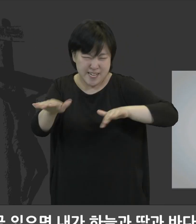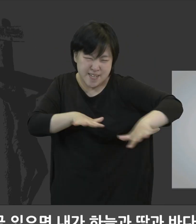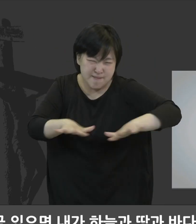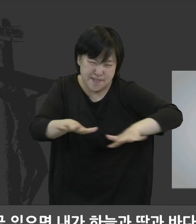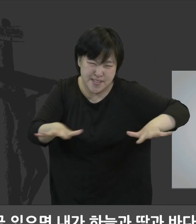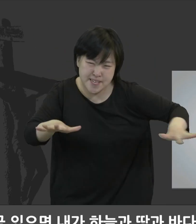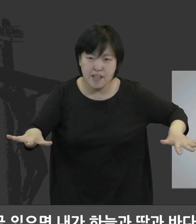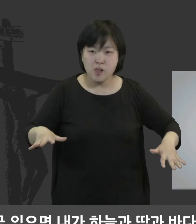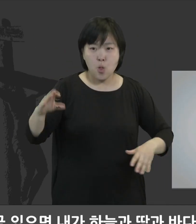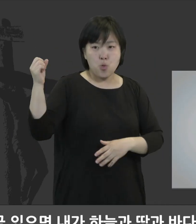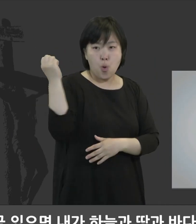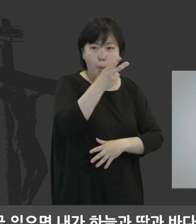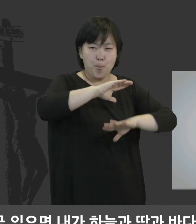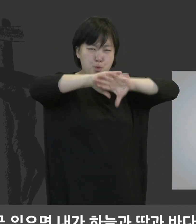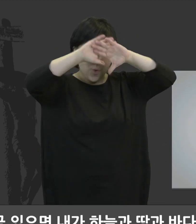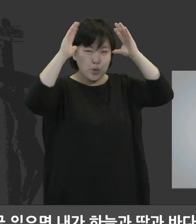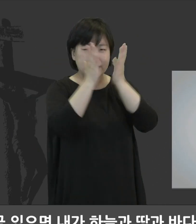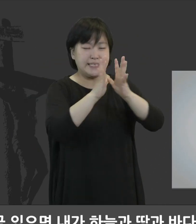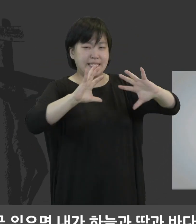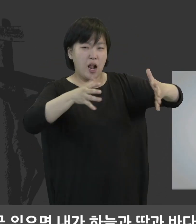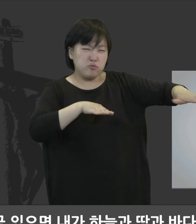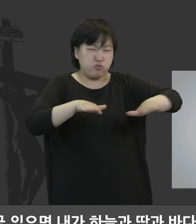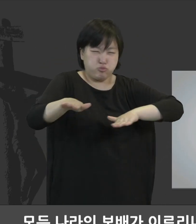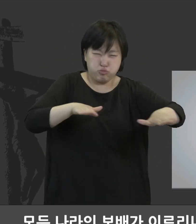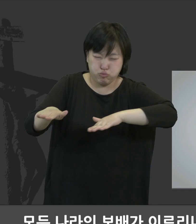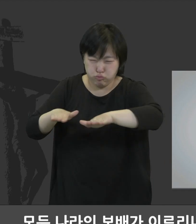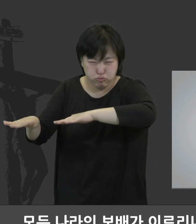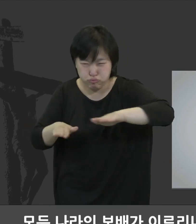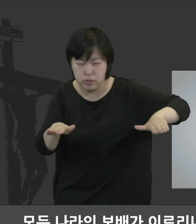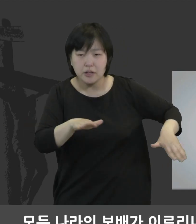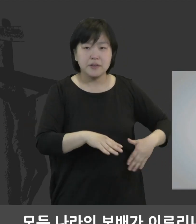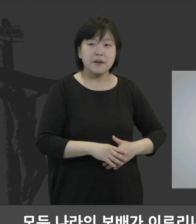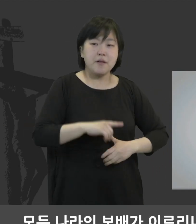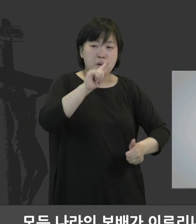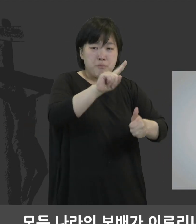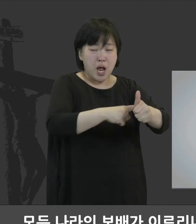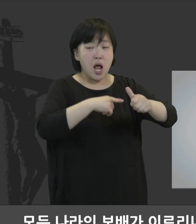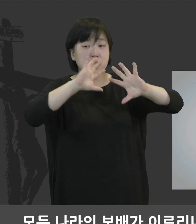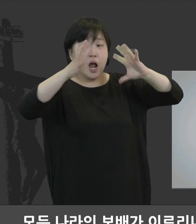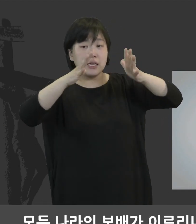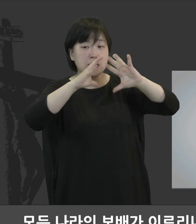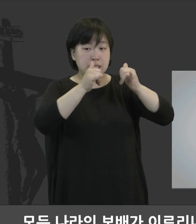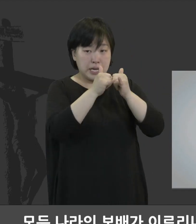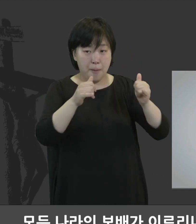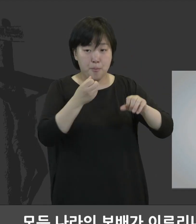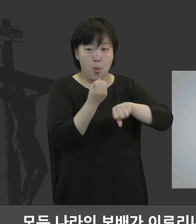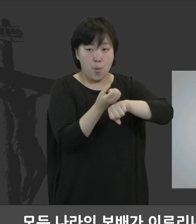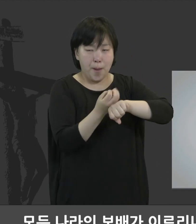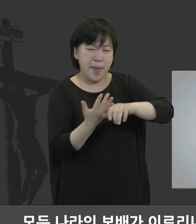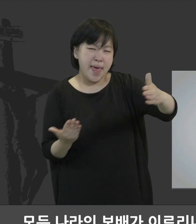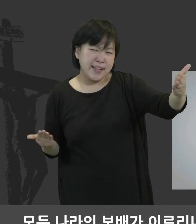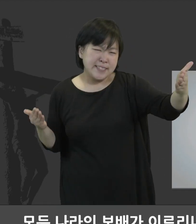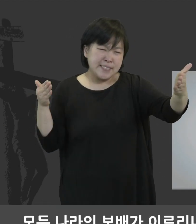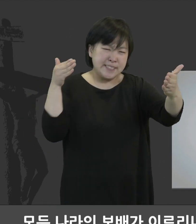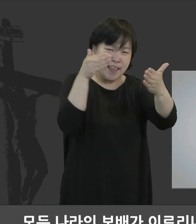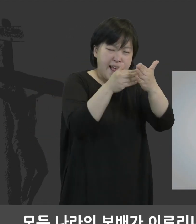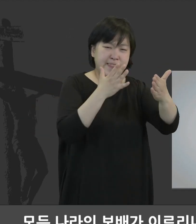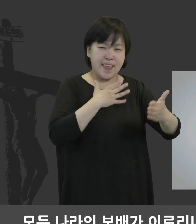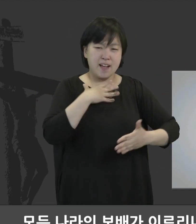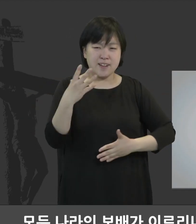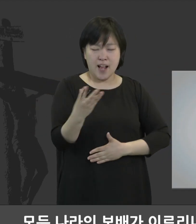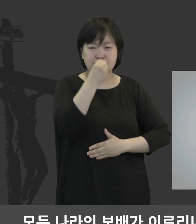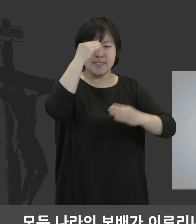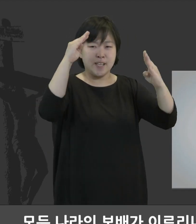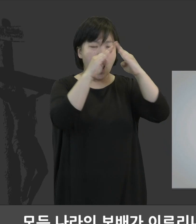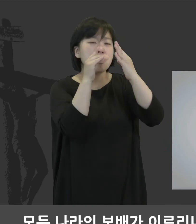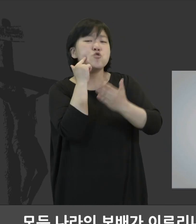것이요 또한 모든 나라를 진동시킬 것이며 모든 나라의 보배가 이르리니 내가 이 성전에